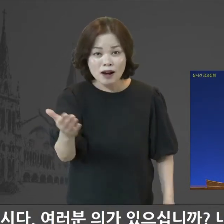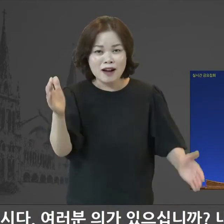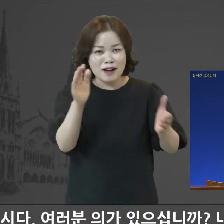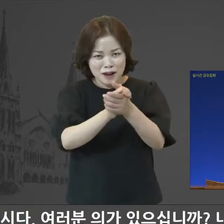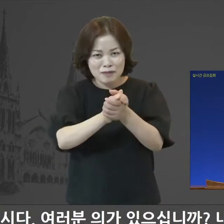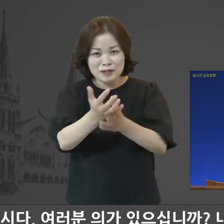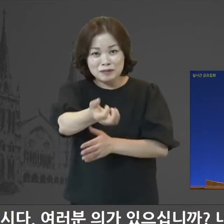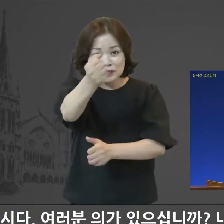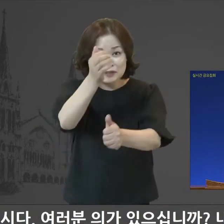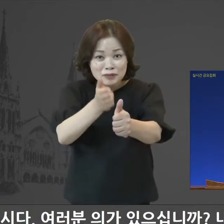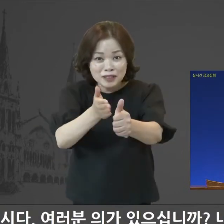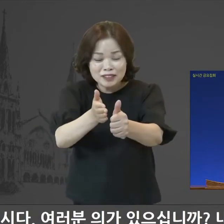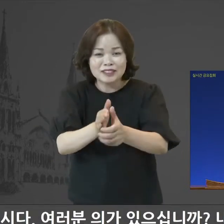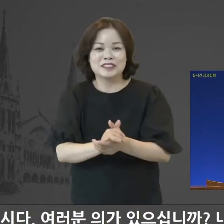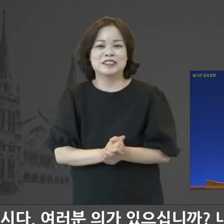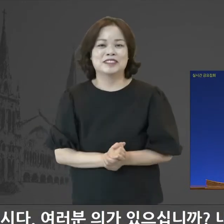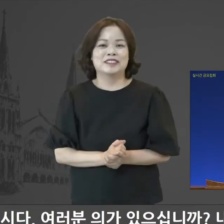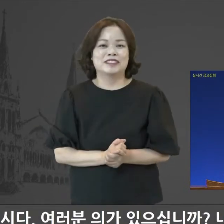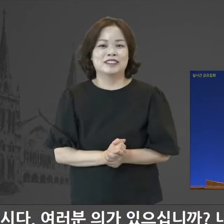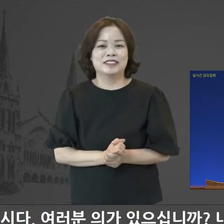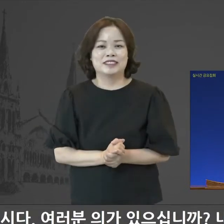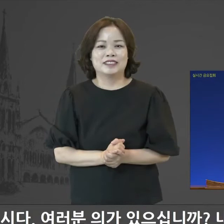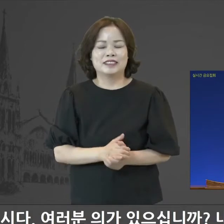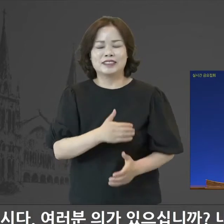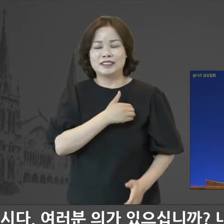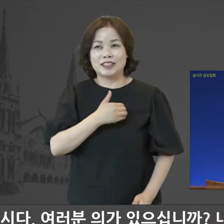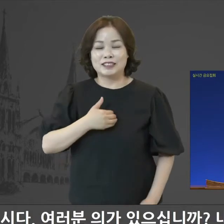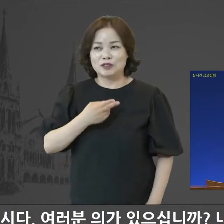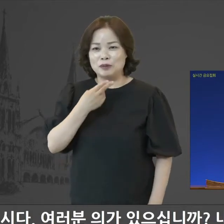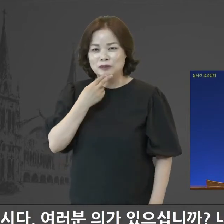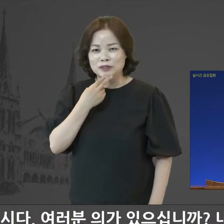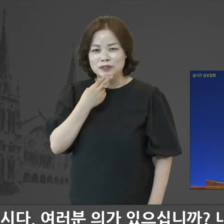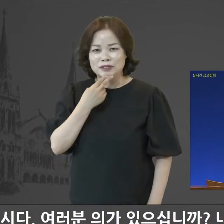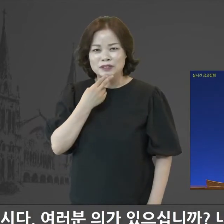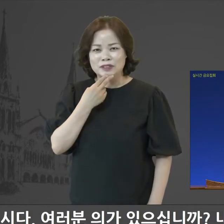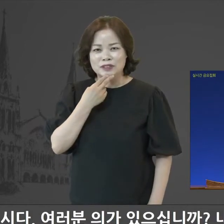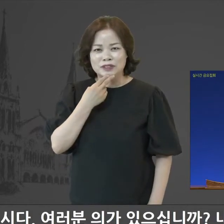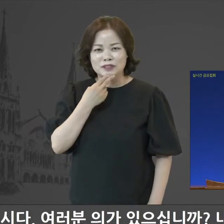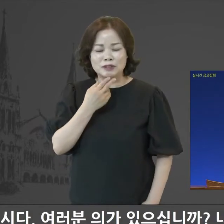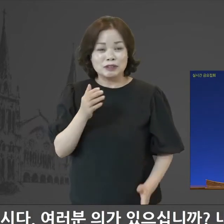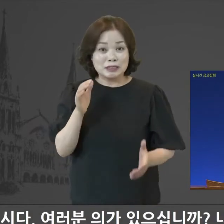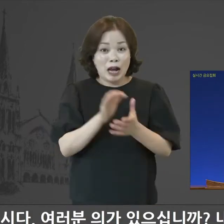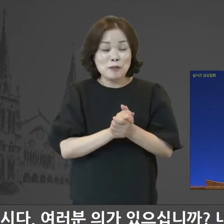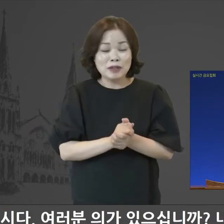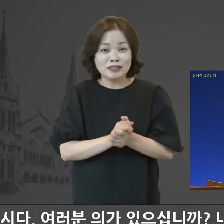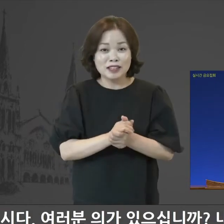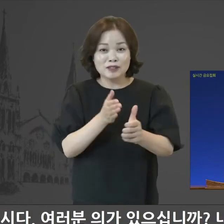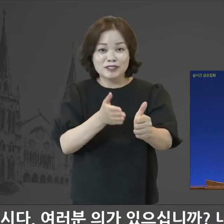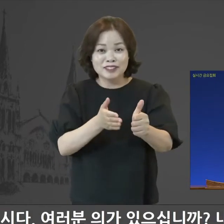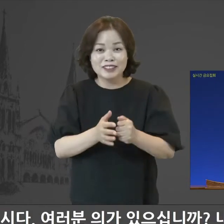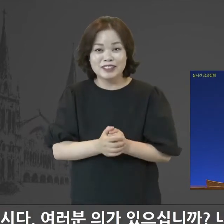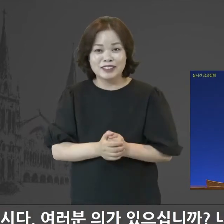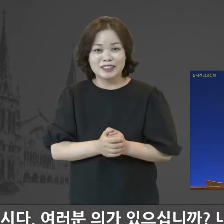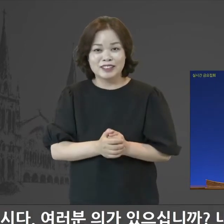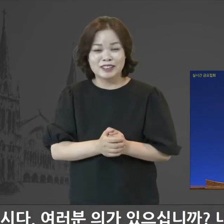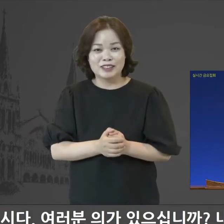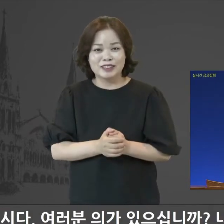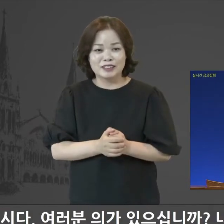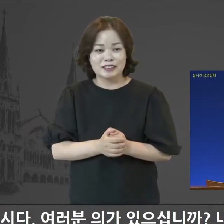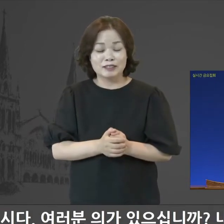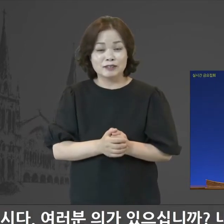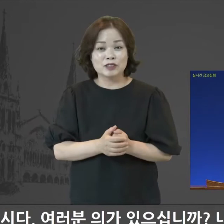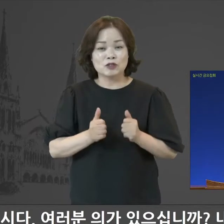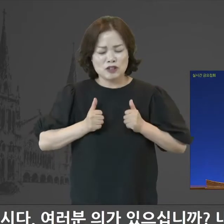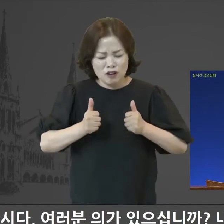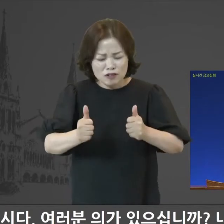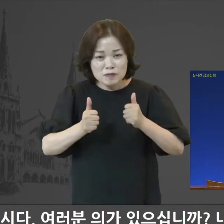하실 수 있기를 주 안에서 소망합니다. 좀 자신 없는 분 그냥 냈다 하면 해두세요. 그리고요, 그렇게 되도록 열심히